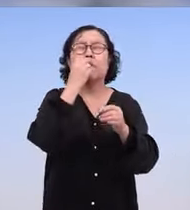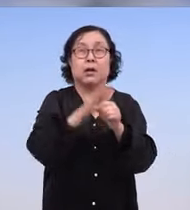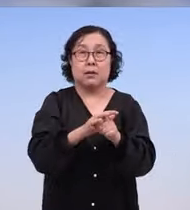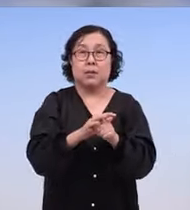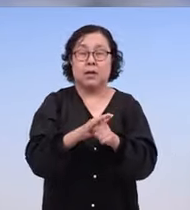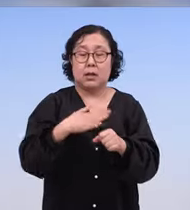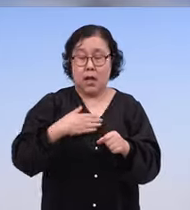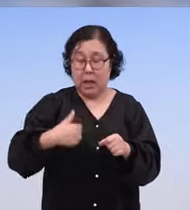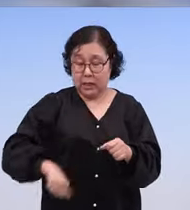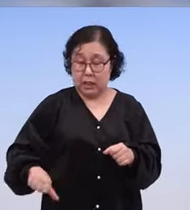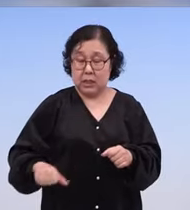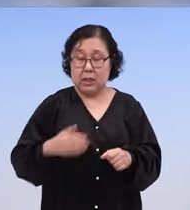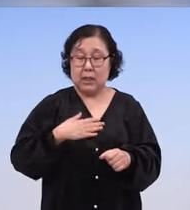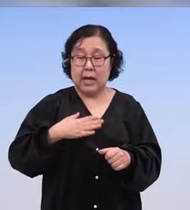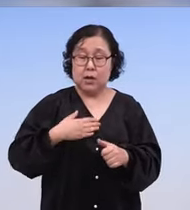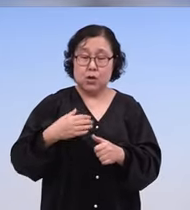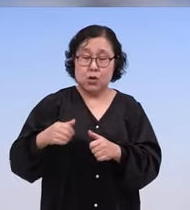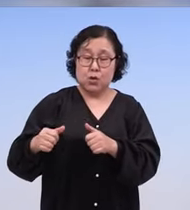세상에 자식이